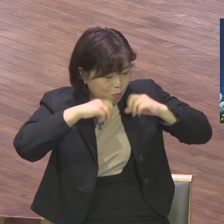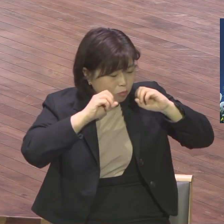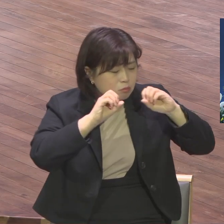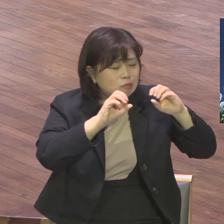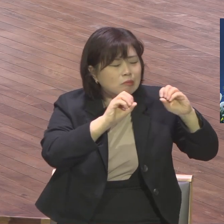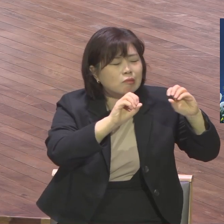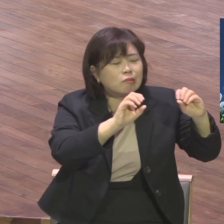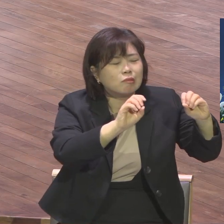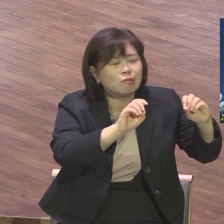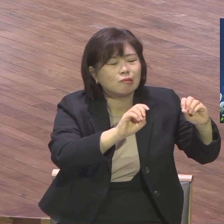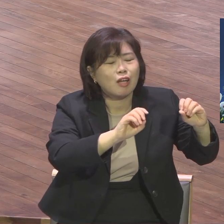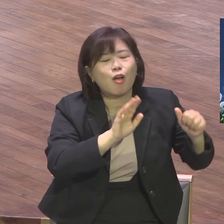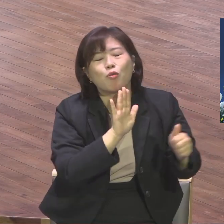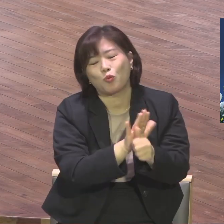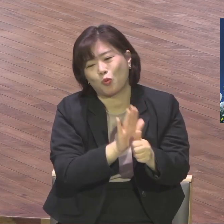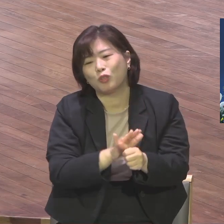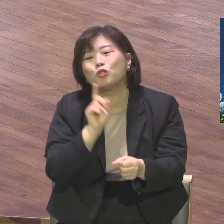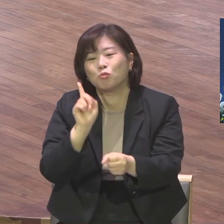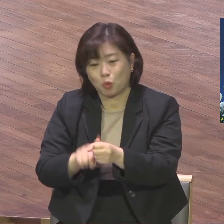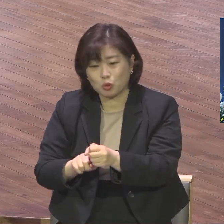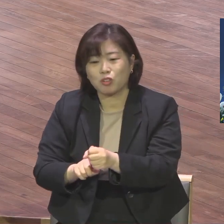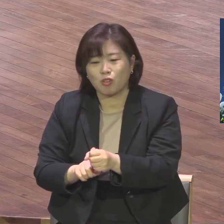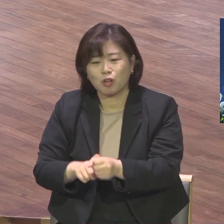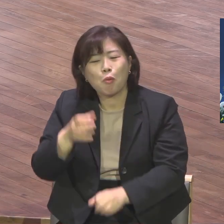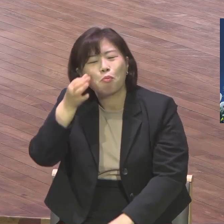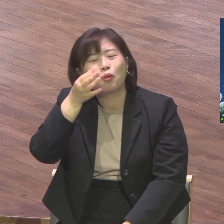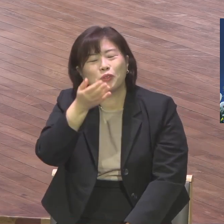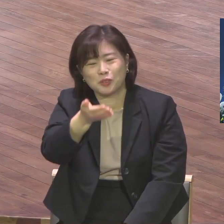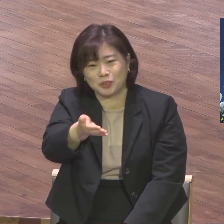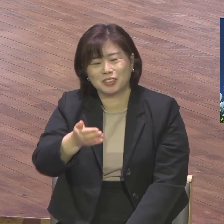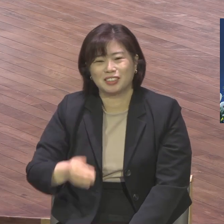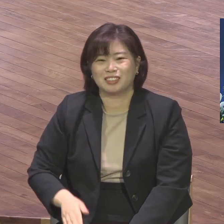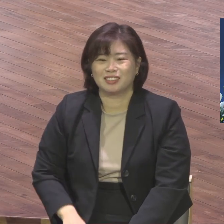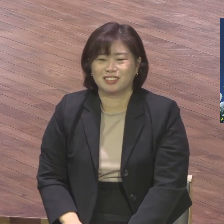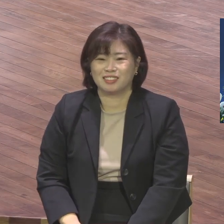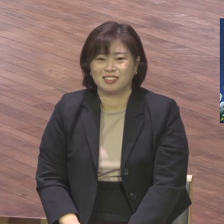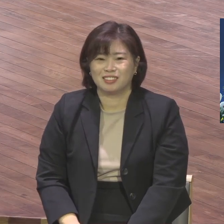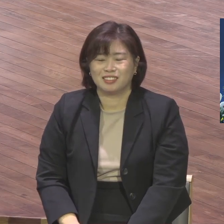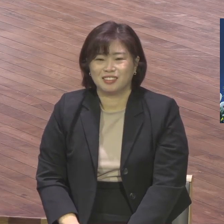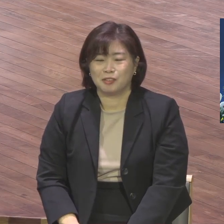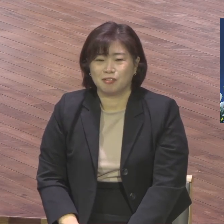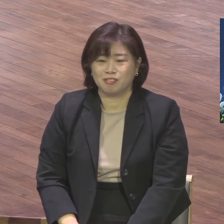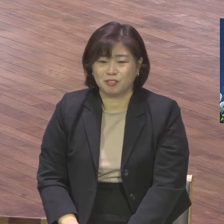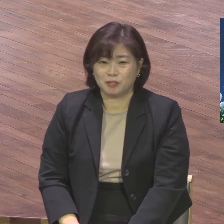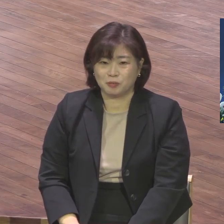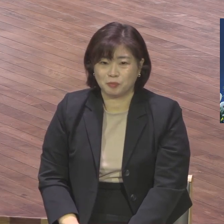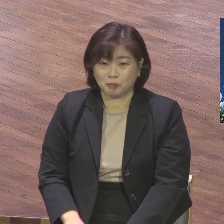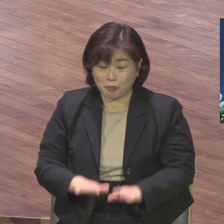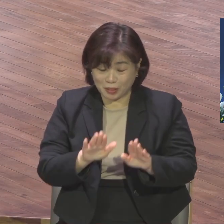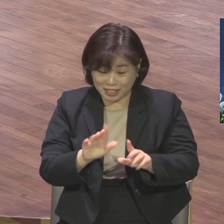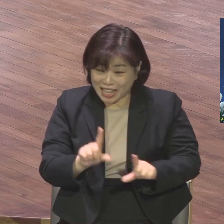본문 말씀을 통해 영계전 성도들은 이 땅의 서론적인 것에 소망 두지 말고